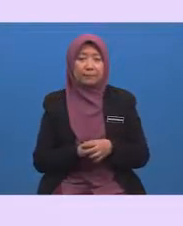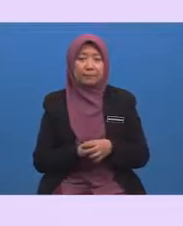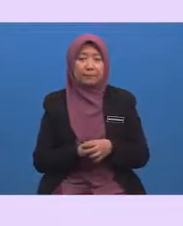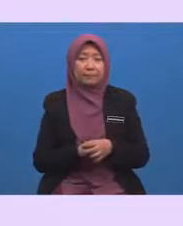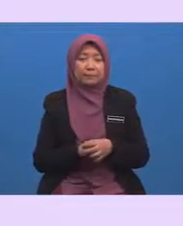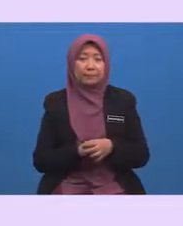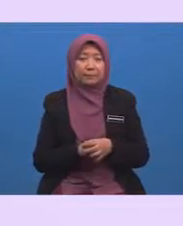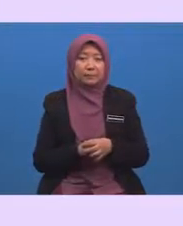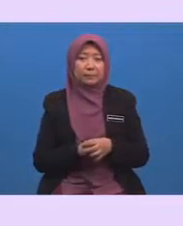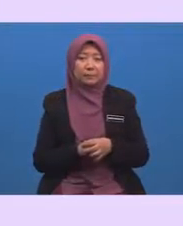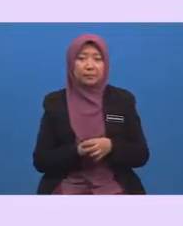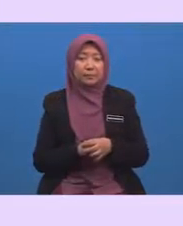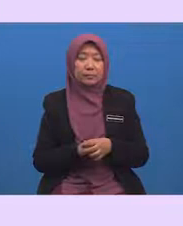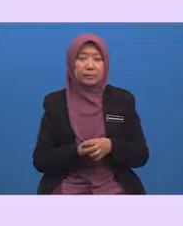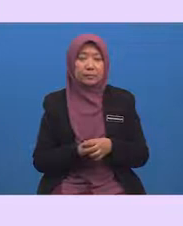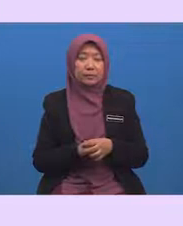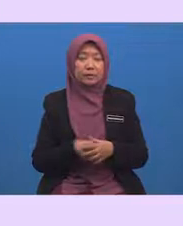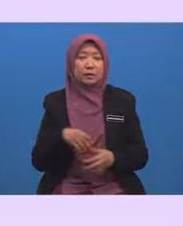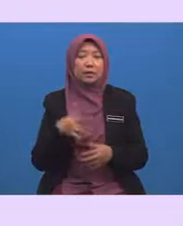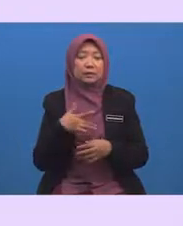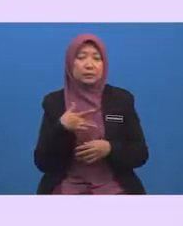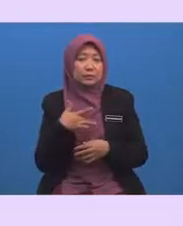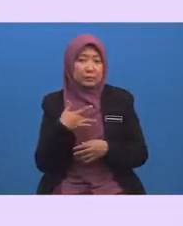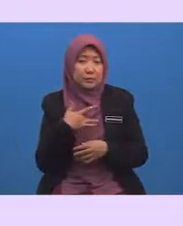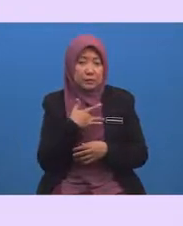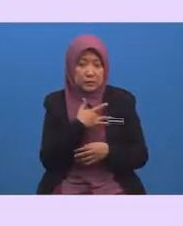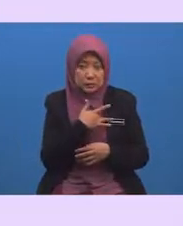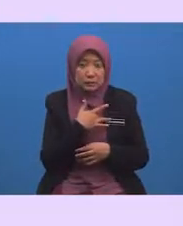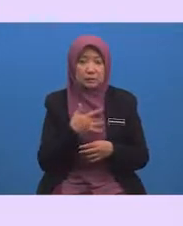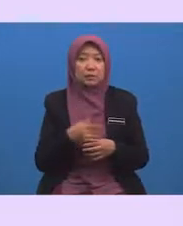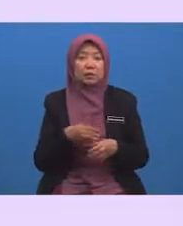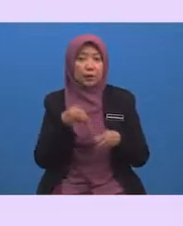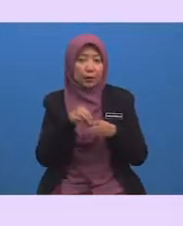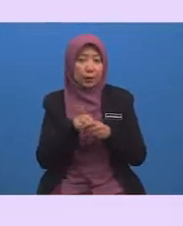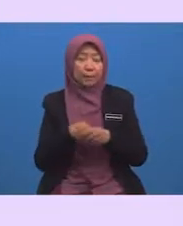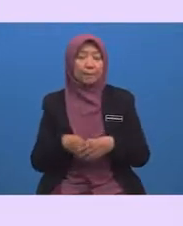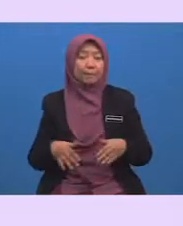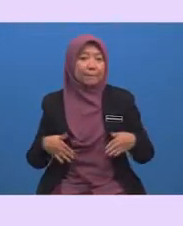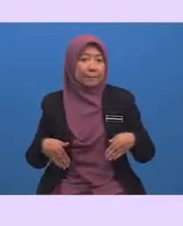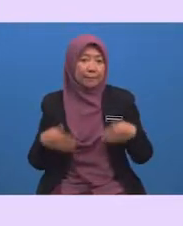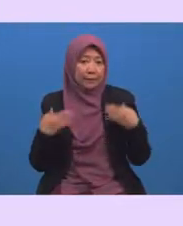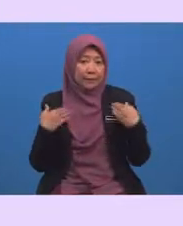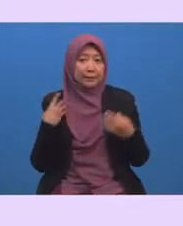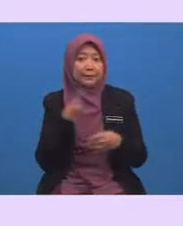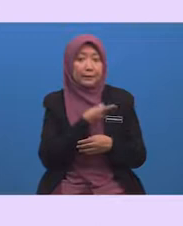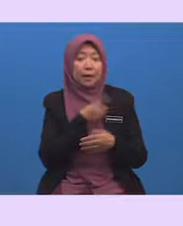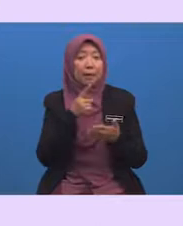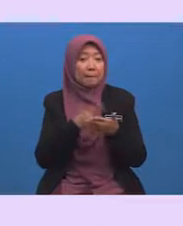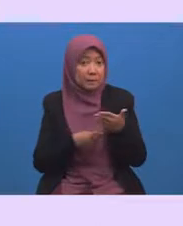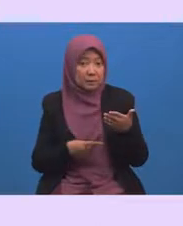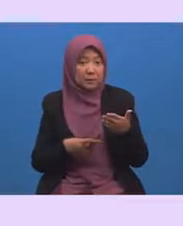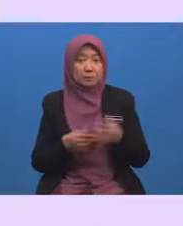Panca indera ialah deria yang ada pada tubuh badan kita. Apa deria